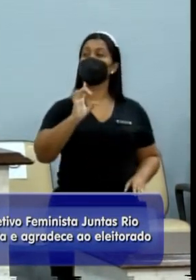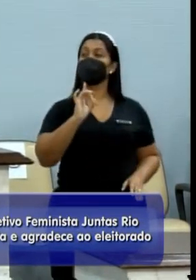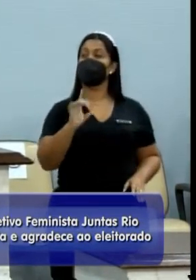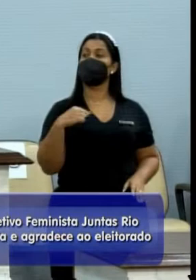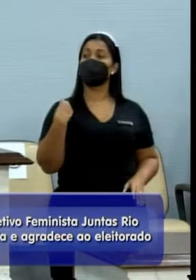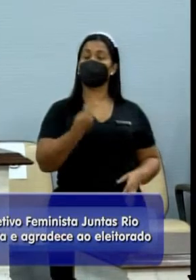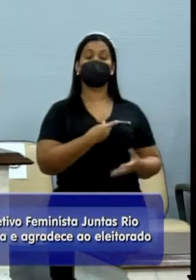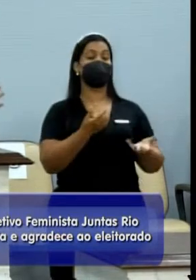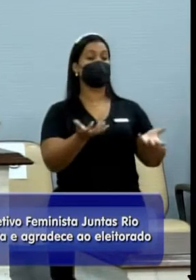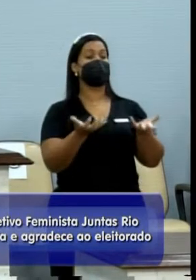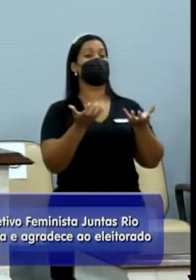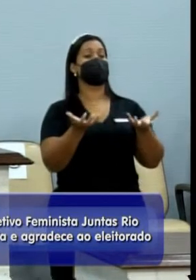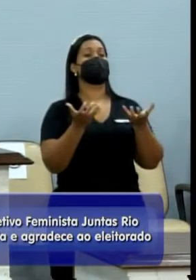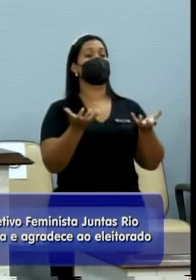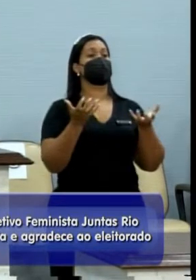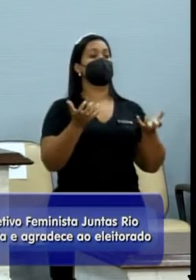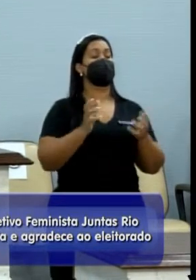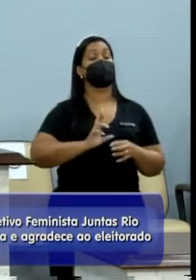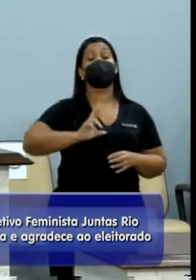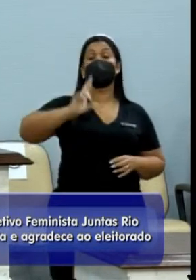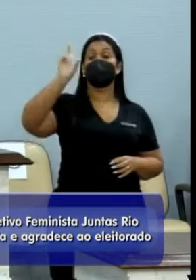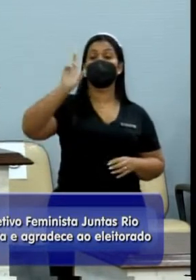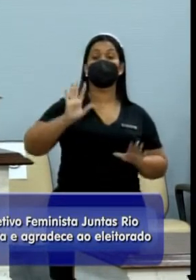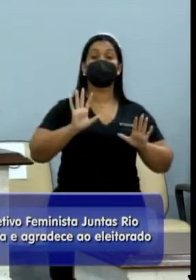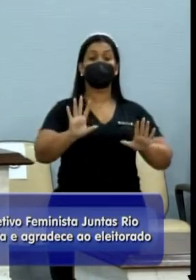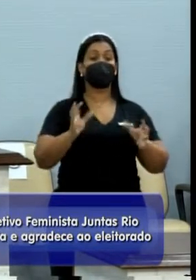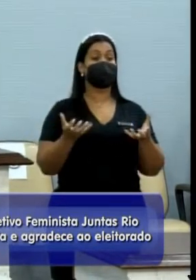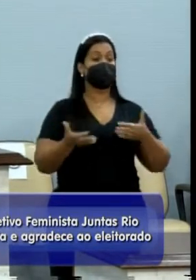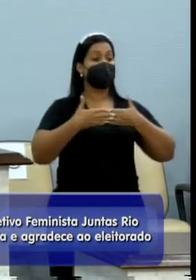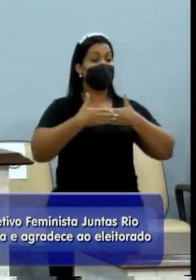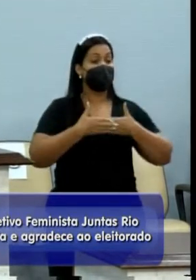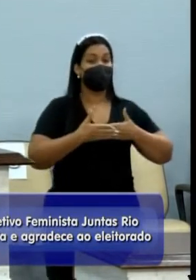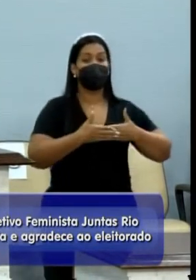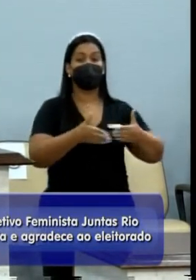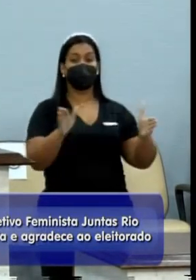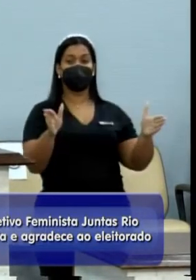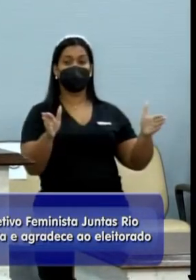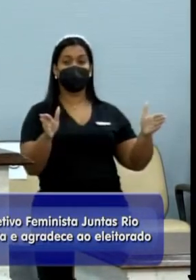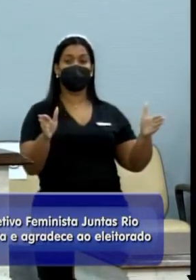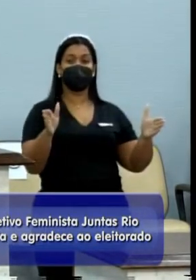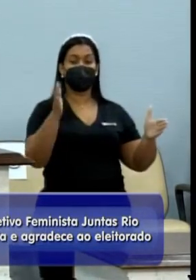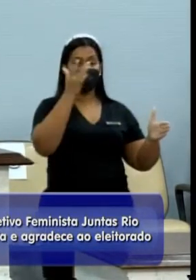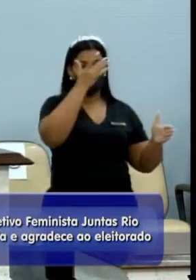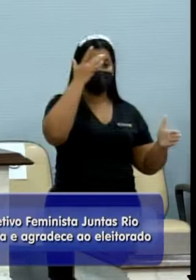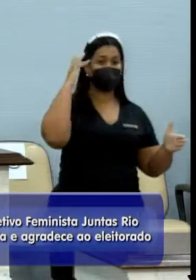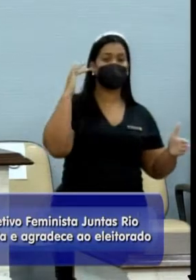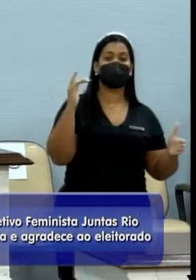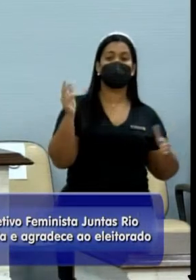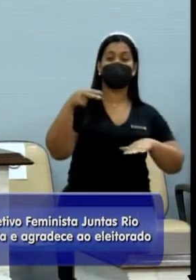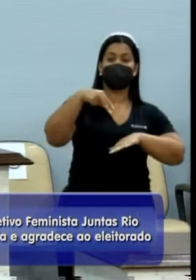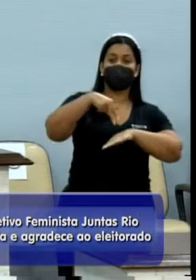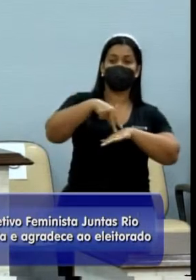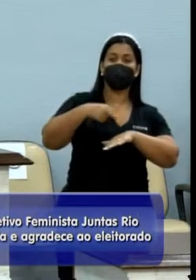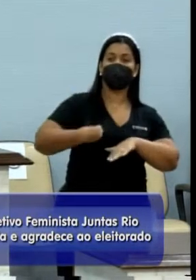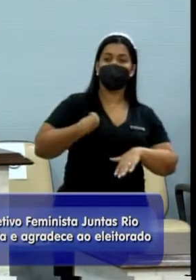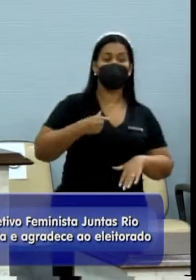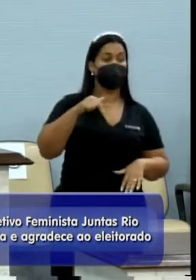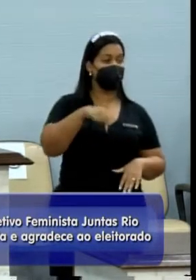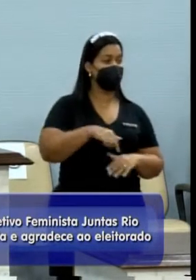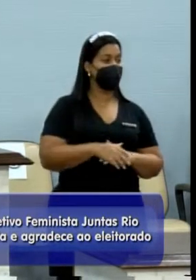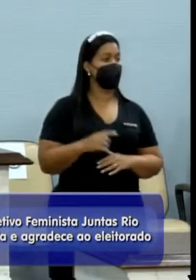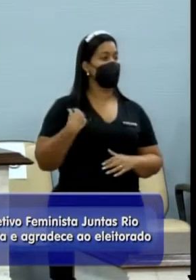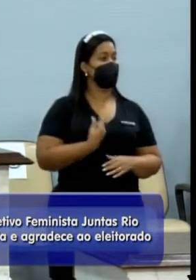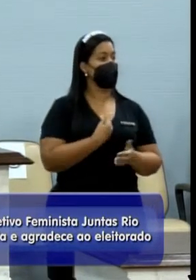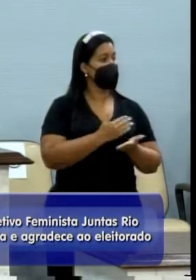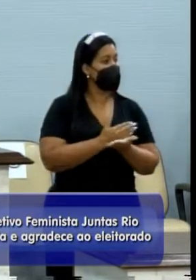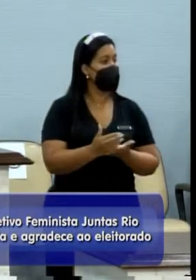gente quer estar como representante, mas a gente quer abrir portas para que mais venham para ocupar esses espaços e a gente comece